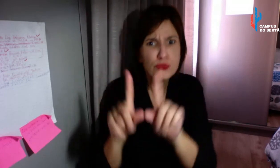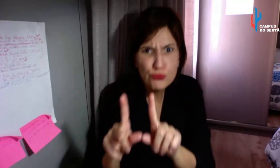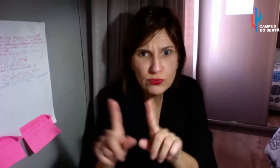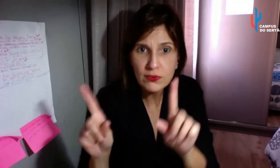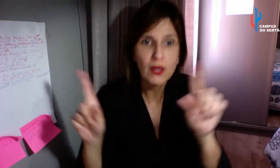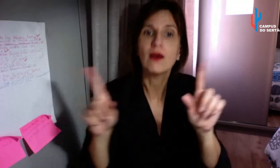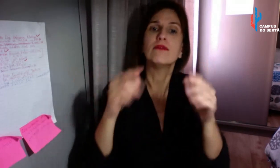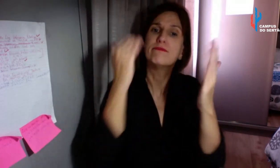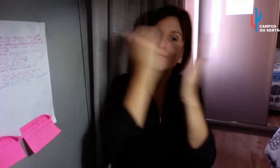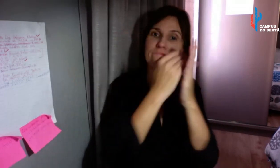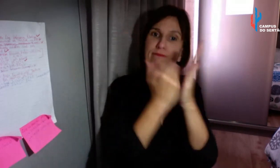Então,